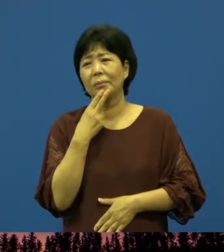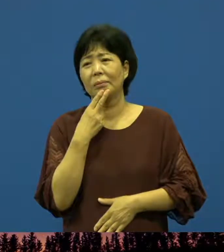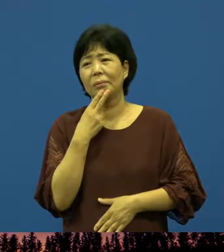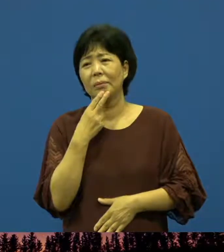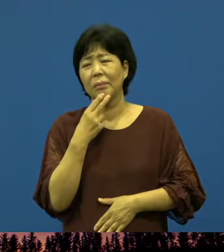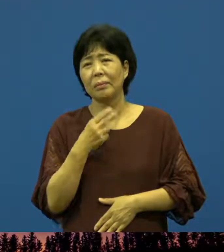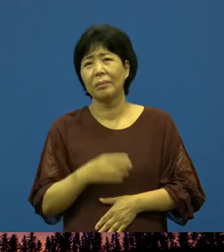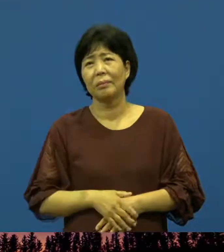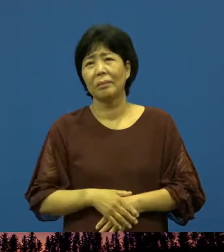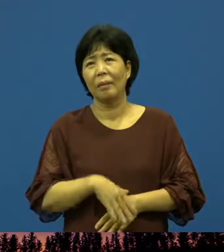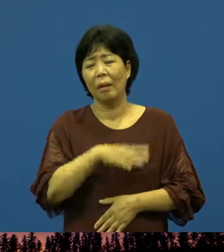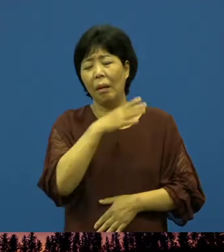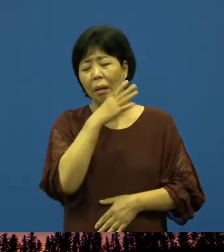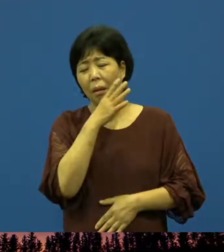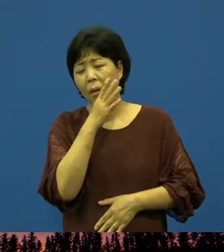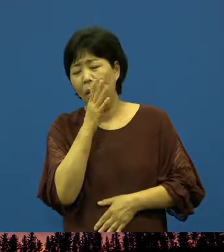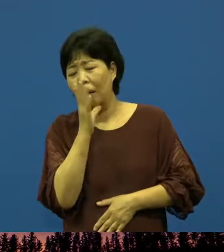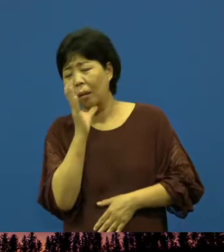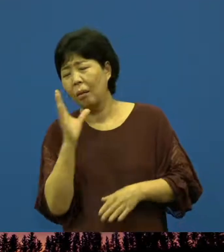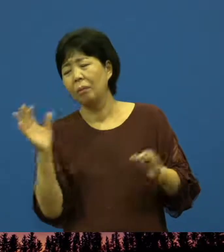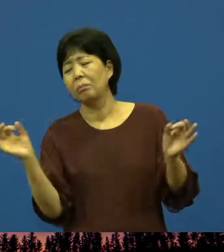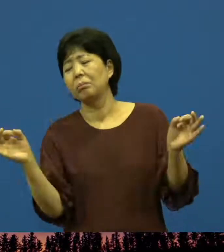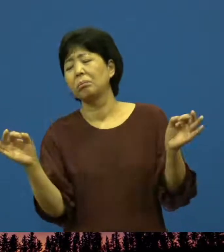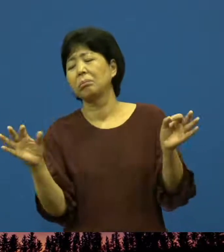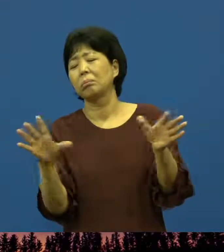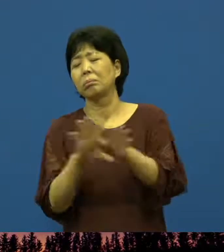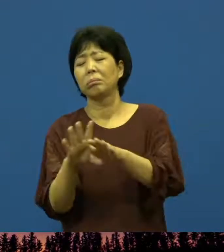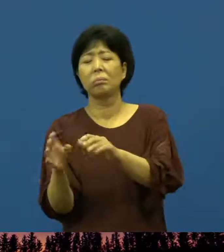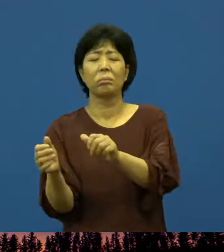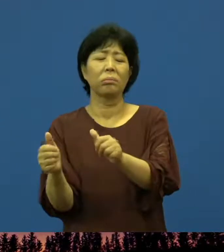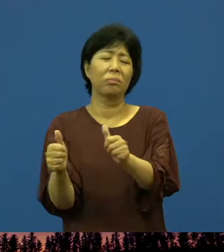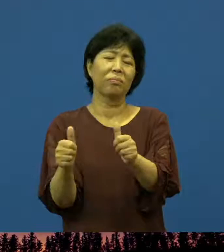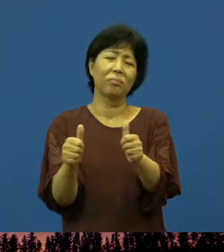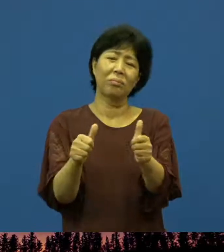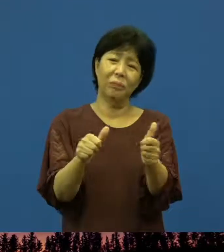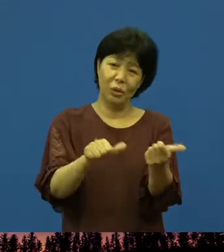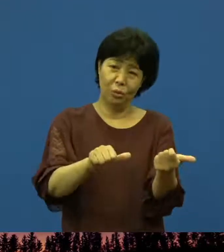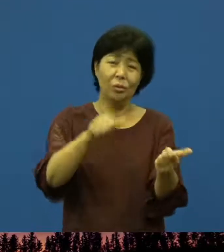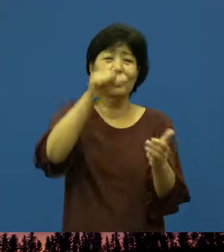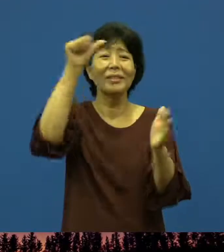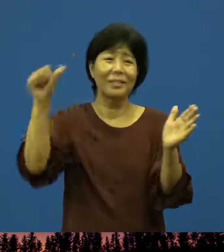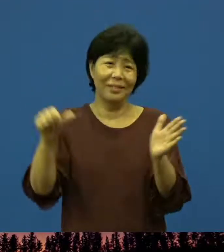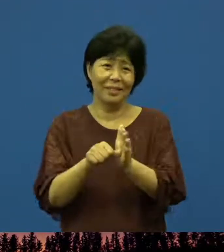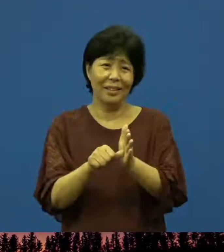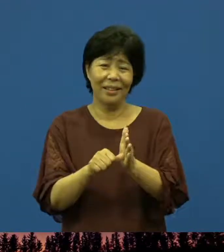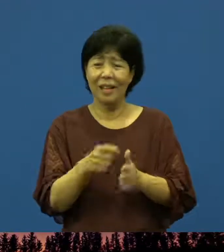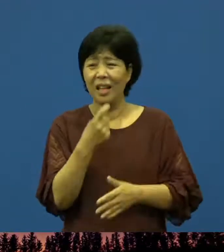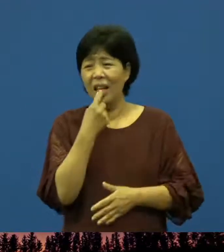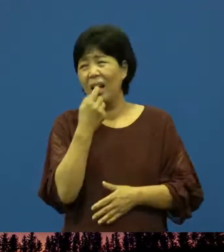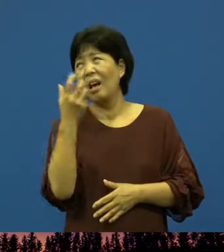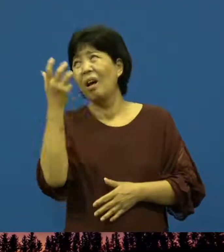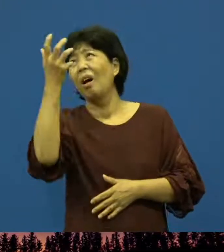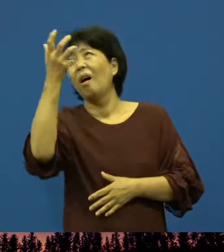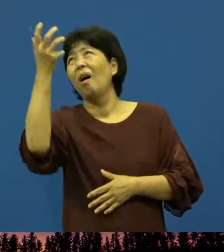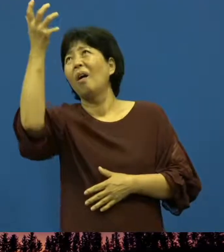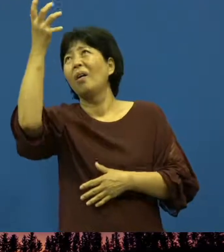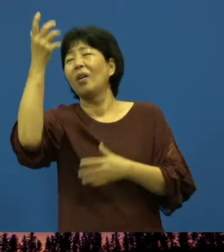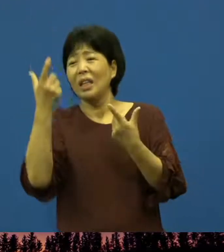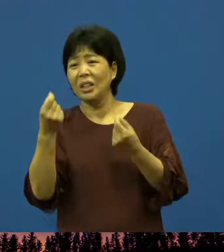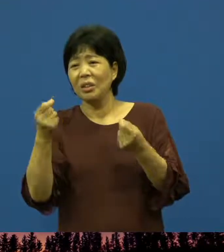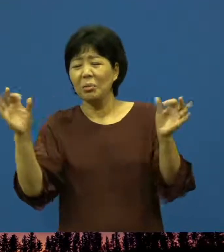노화하면 한순간에 사라져버리는, 그냥 바싹 부러져버리는 연기처럼 소멸해버리는 그